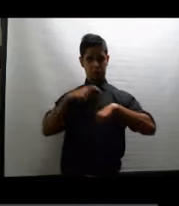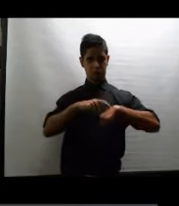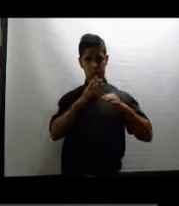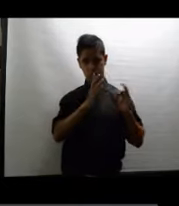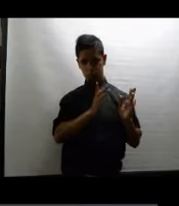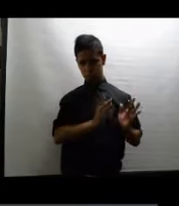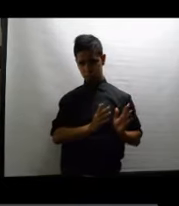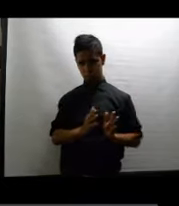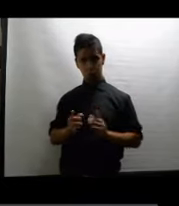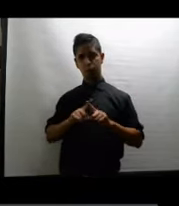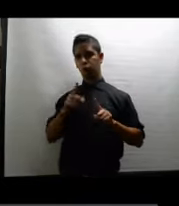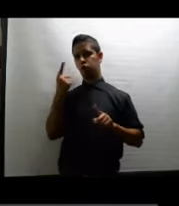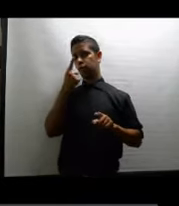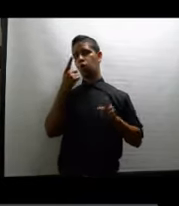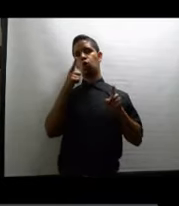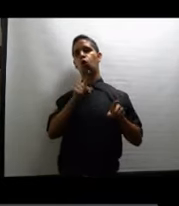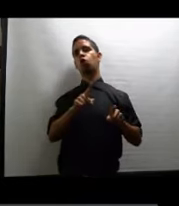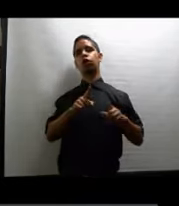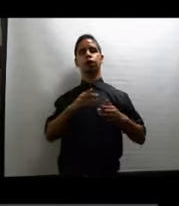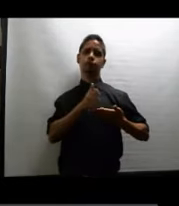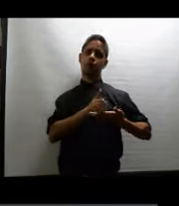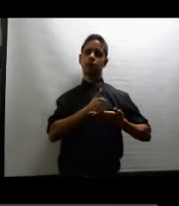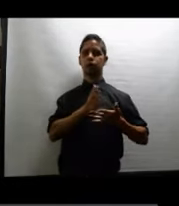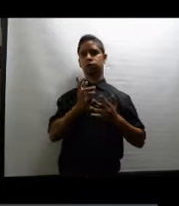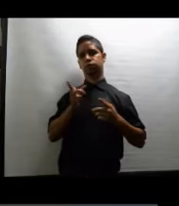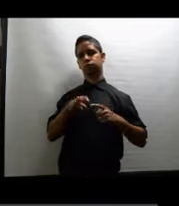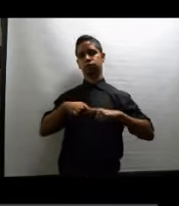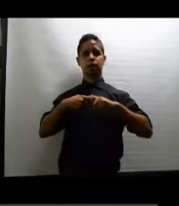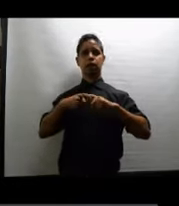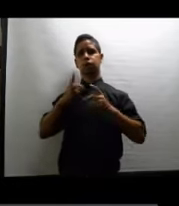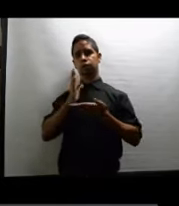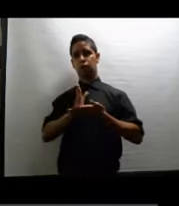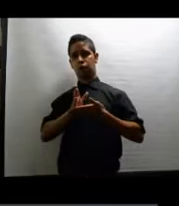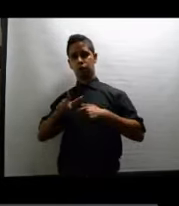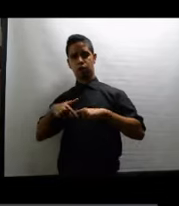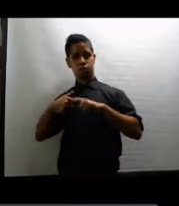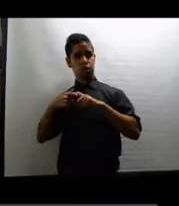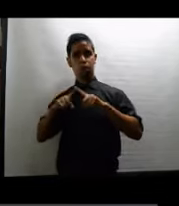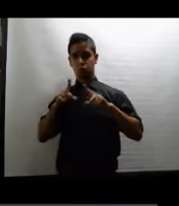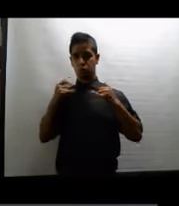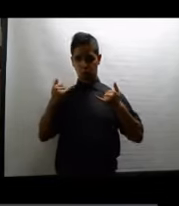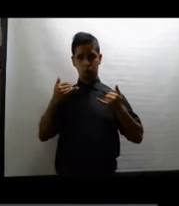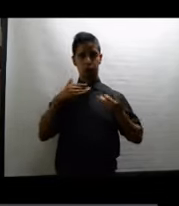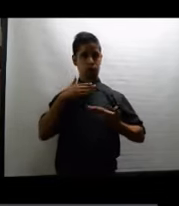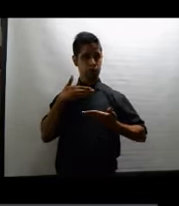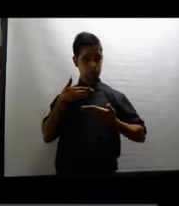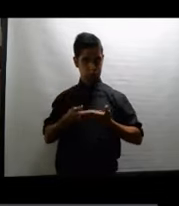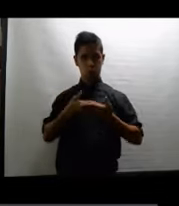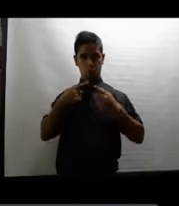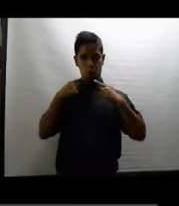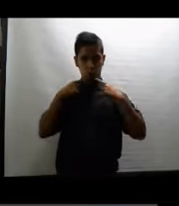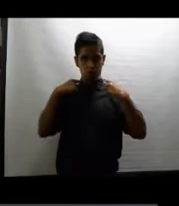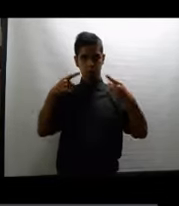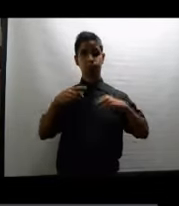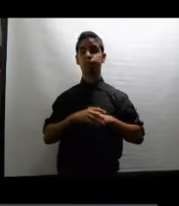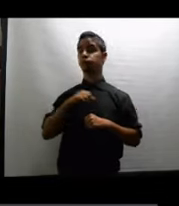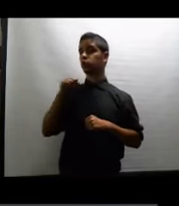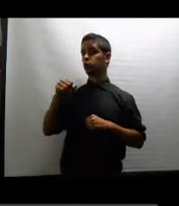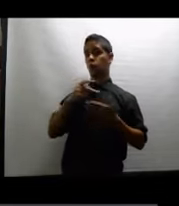que siempre por una cosa u otra, se tranca por aquí, se tranca por acá, pero llega en el momento que tenía que llegar. Ha sido un